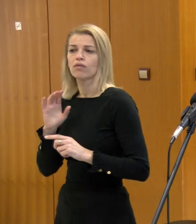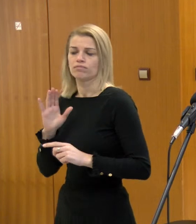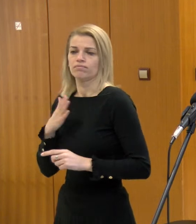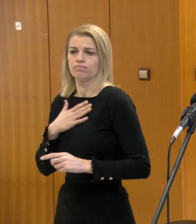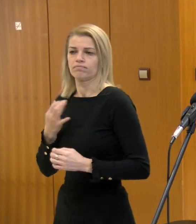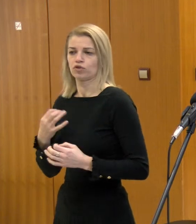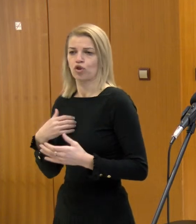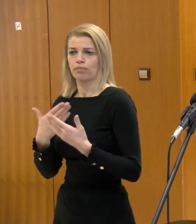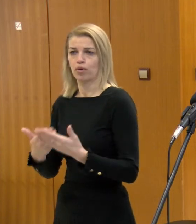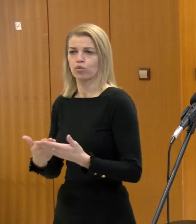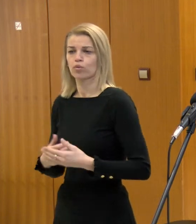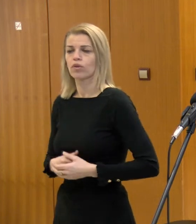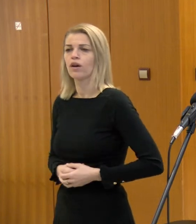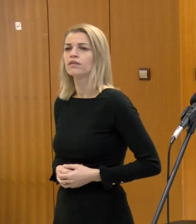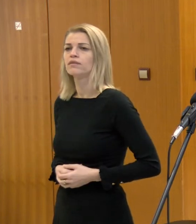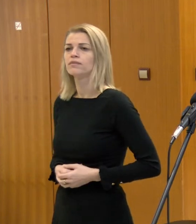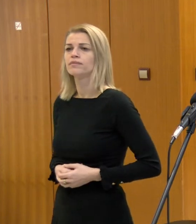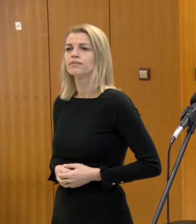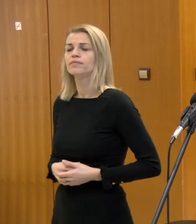ponúknuť.